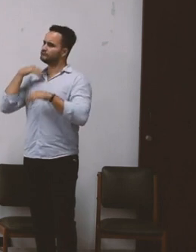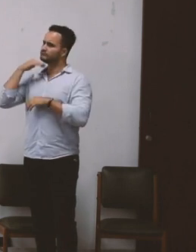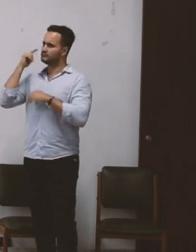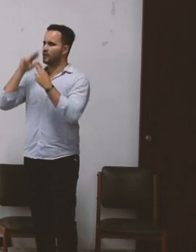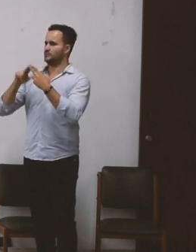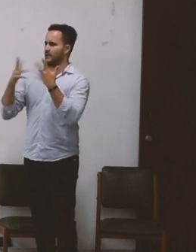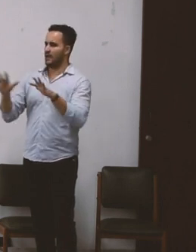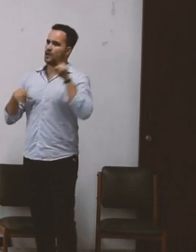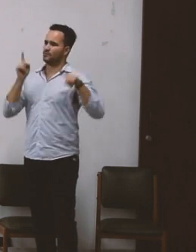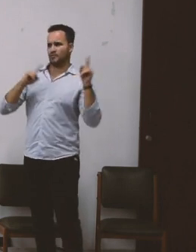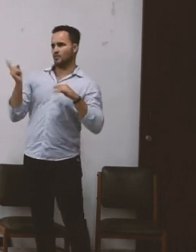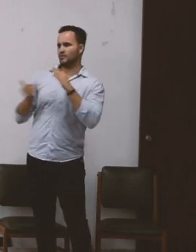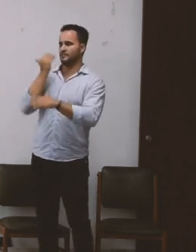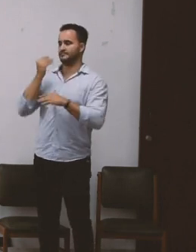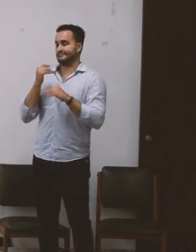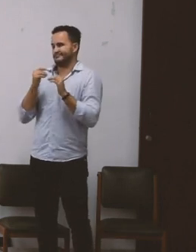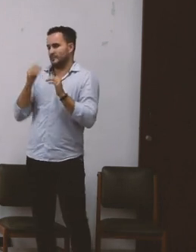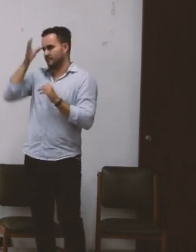esos relatos, por ejemplo, cuando hablamos de inclusión.